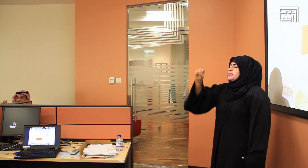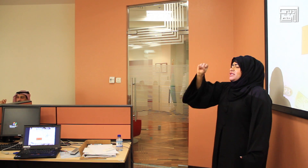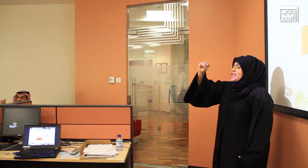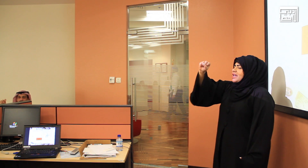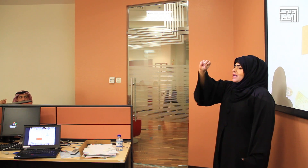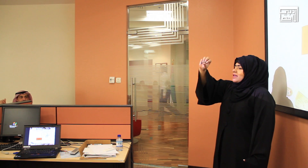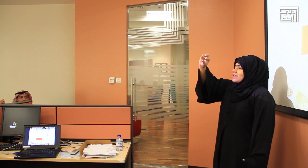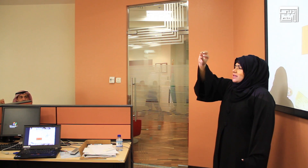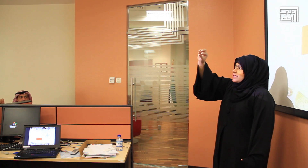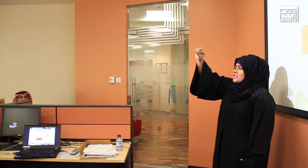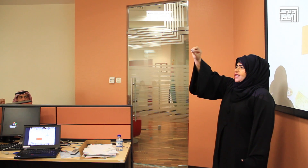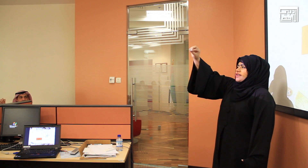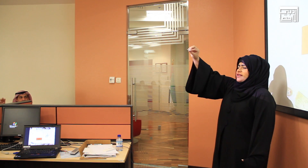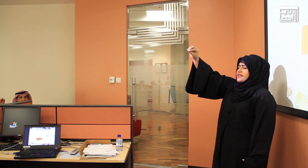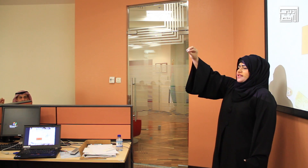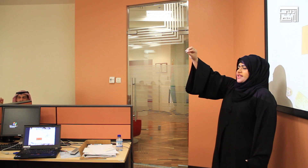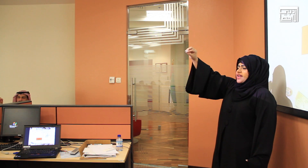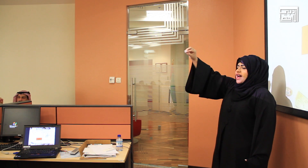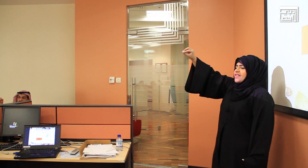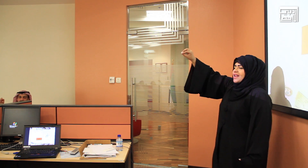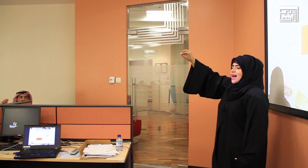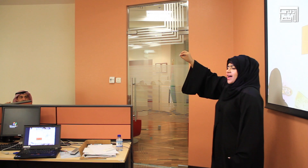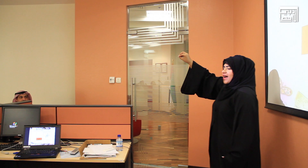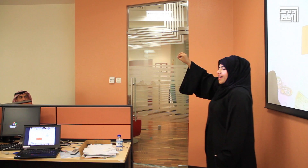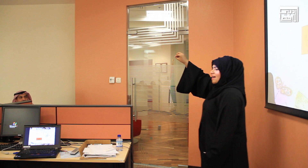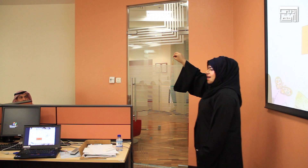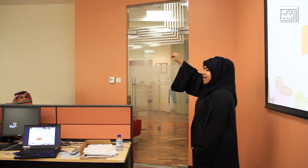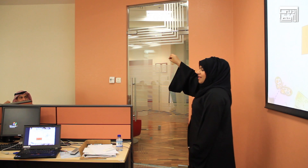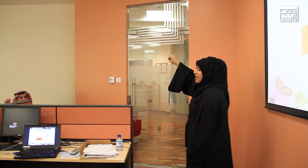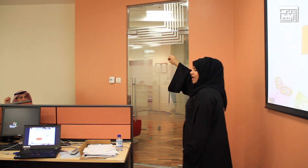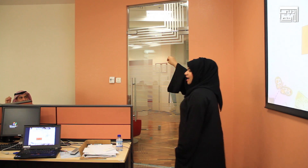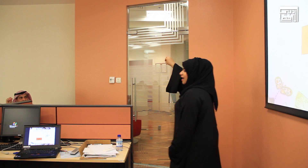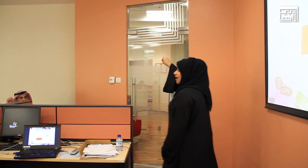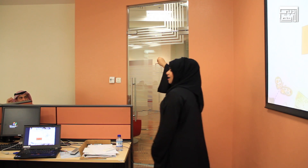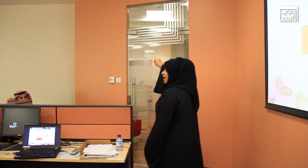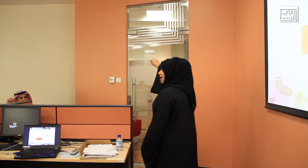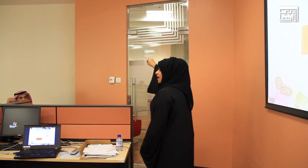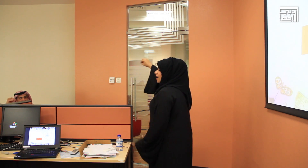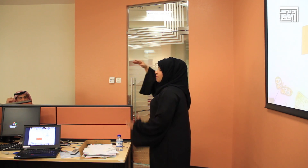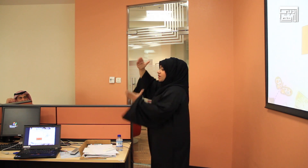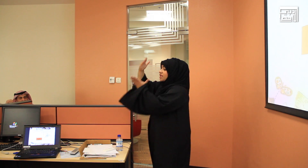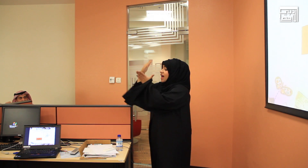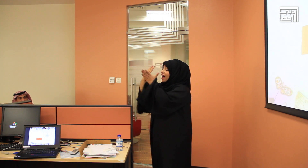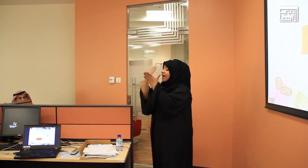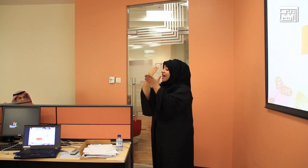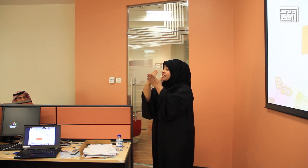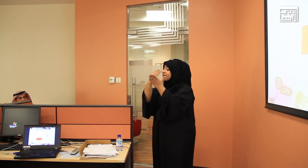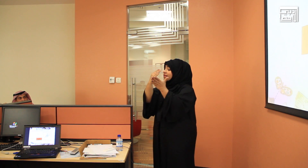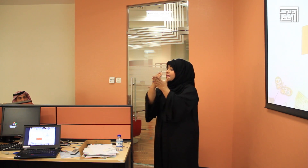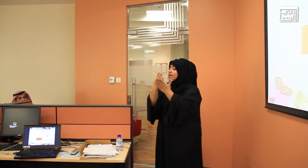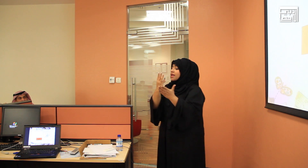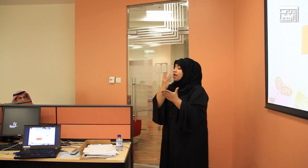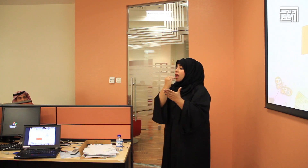بجي جي هذه الهاء هذه الهاء بطاقة